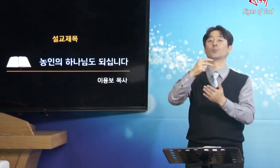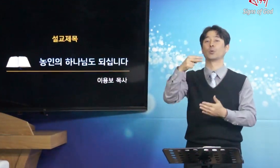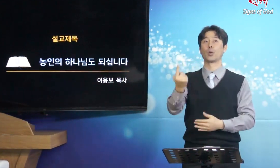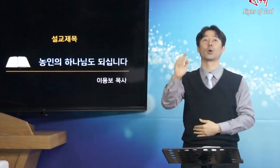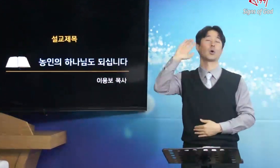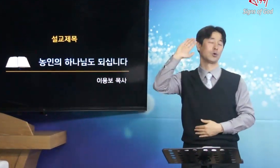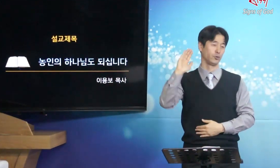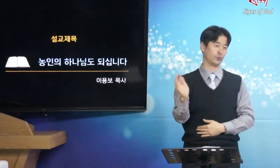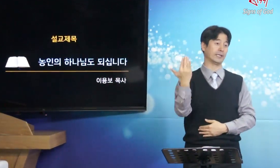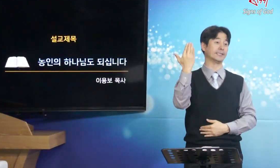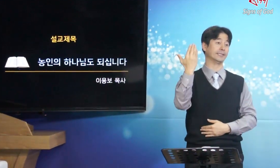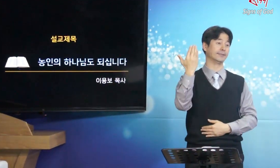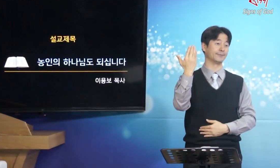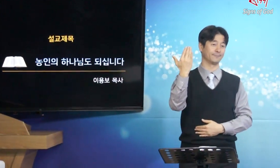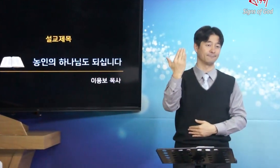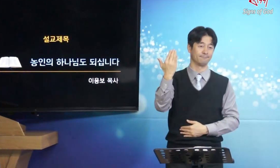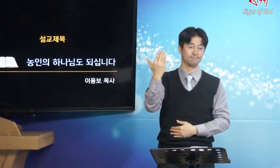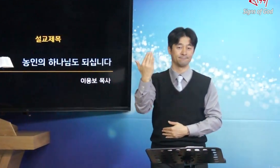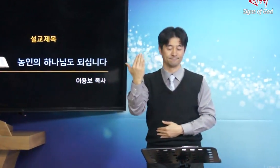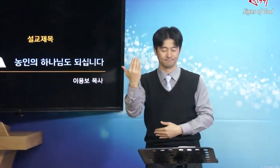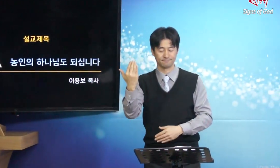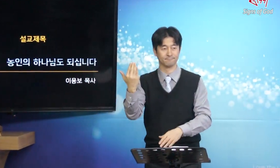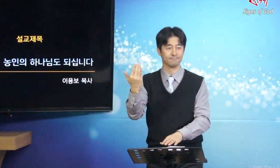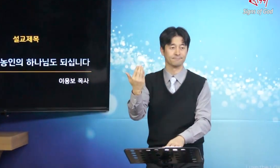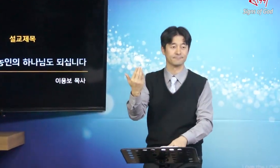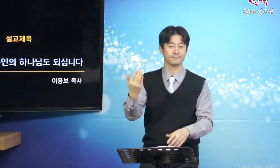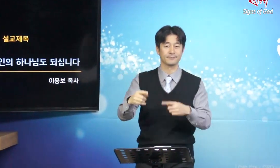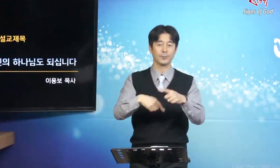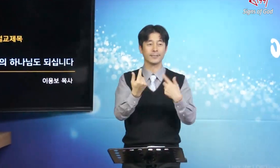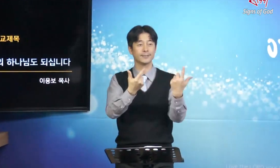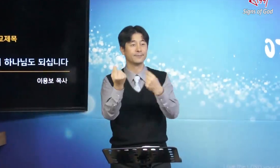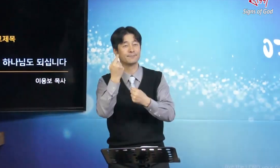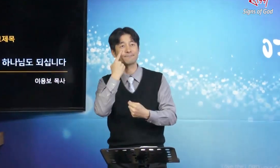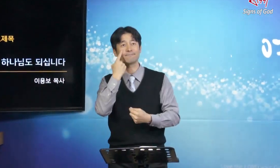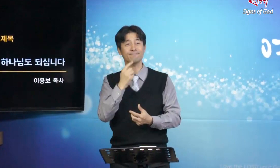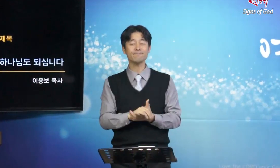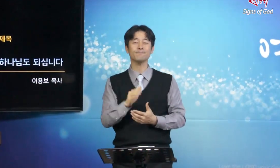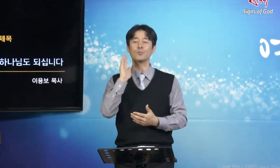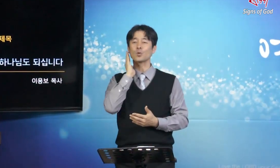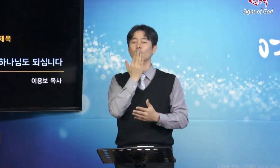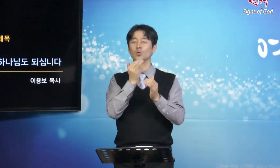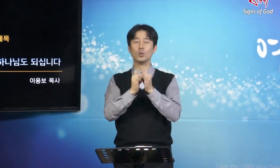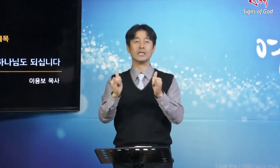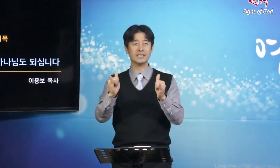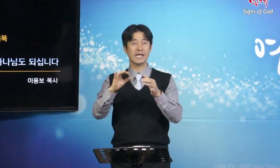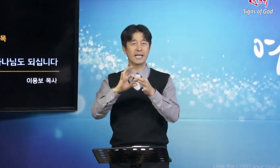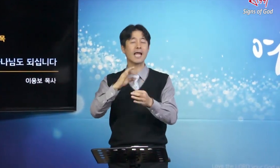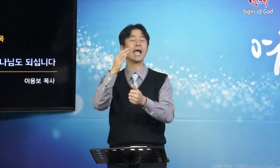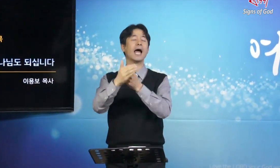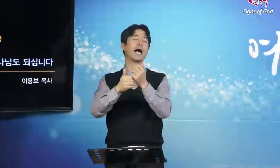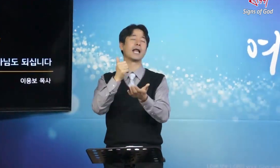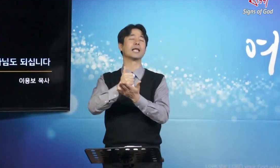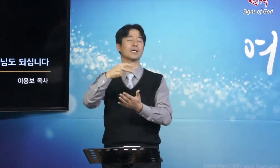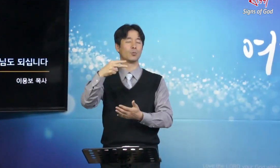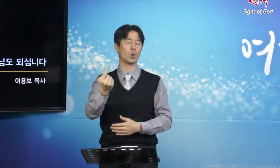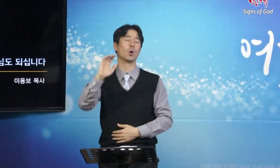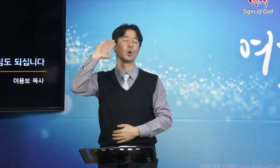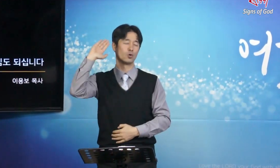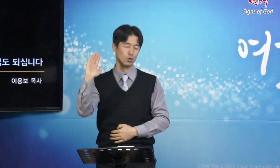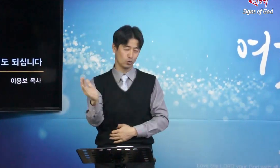오늘 말씀의 제목은 농인의 하나님도 되십니다 라는 제목인데요. 같이 수월하겠습니다. 농인의